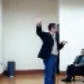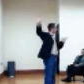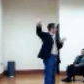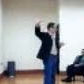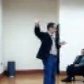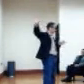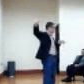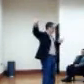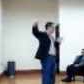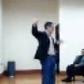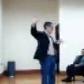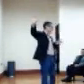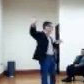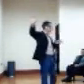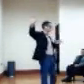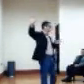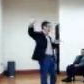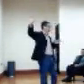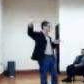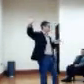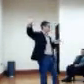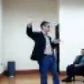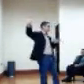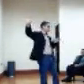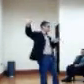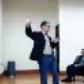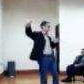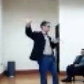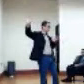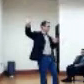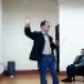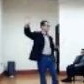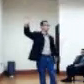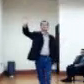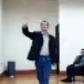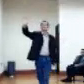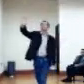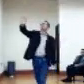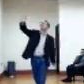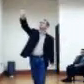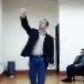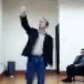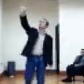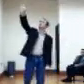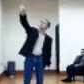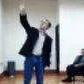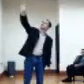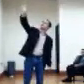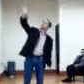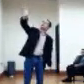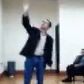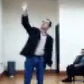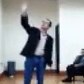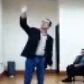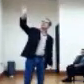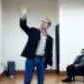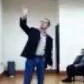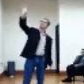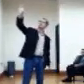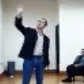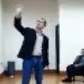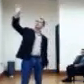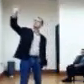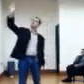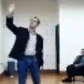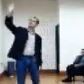está en proceso de revisión todavía, no es un documento público lamentablemente, pero ya está cerca de ser aprobado. Por favor,